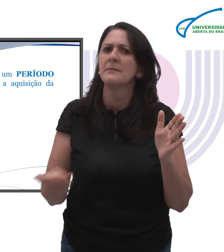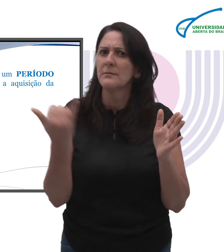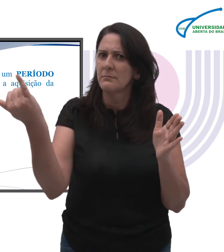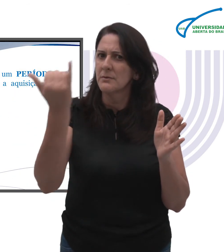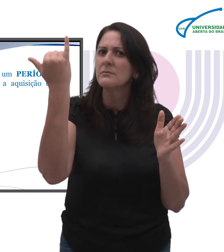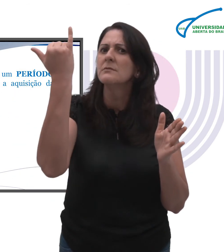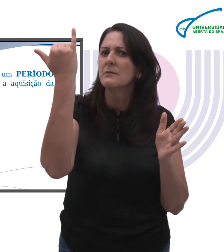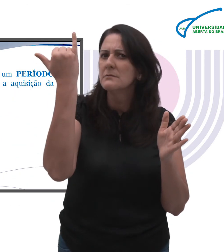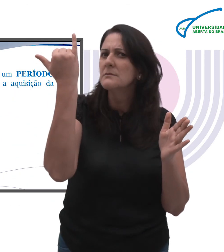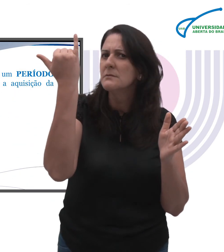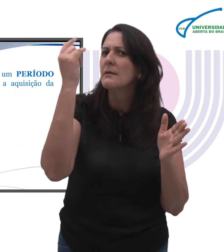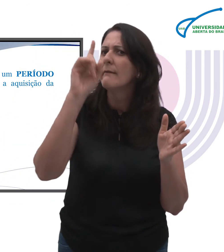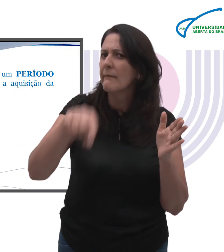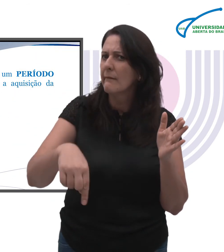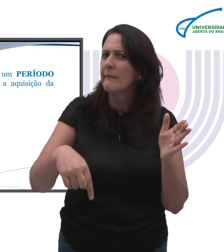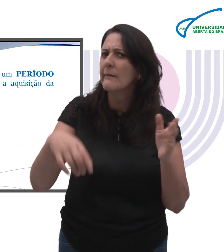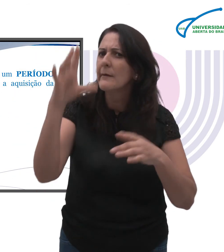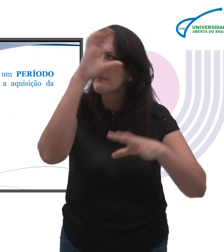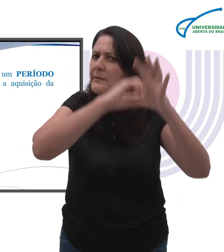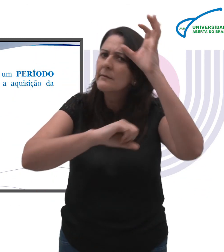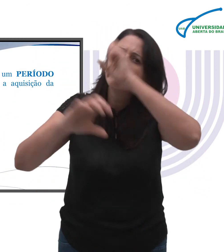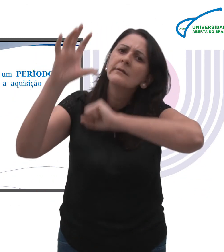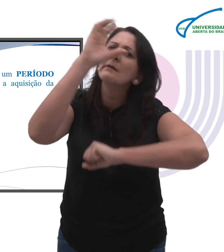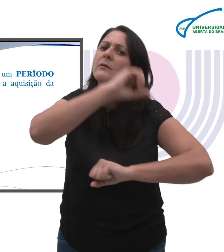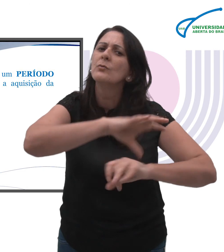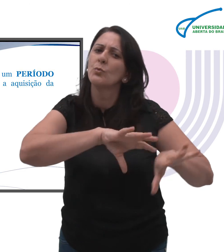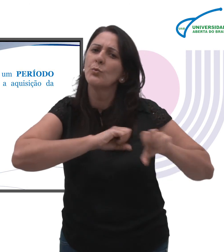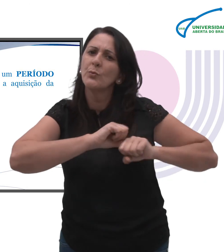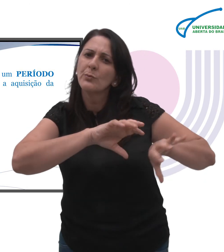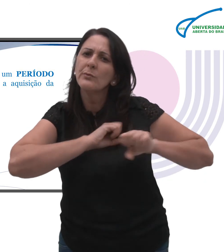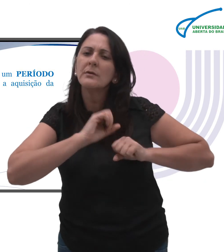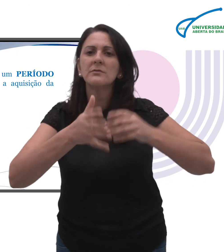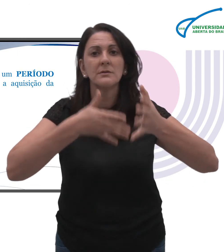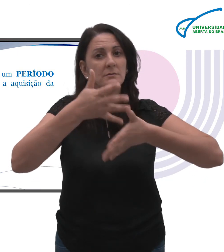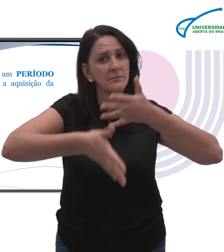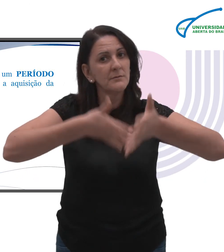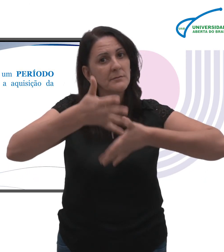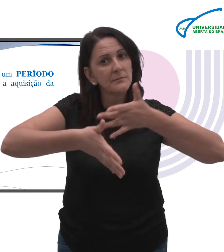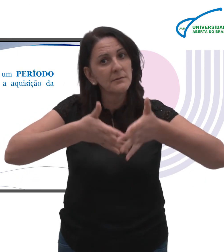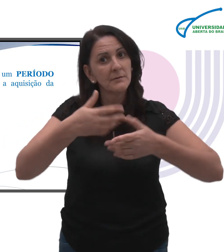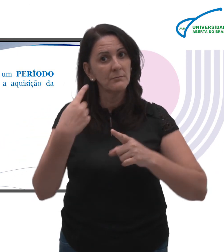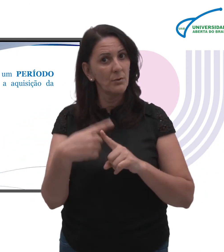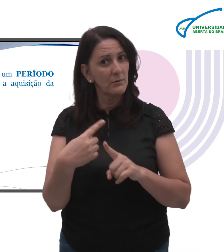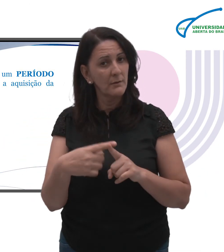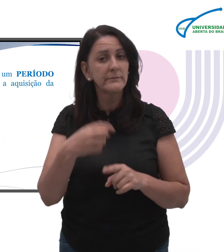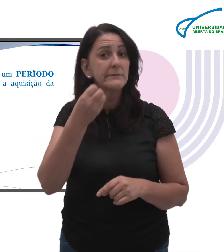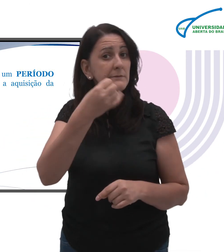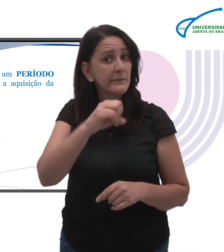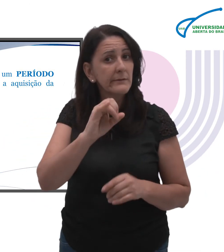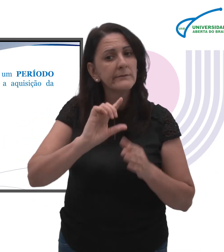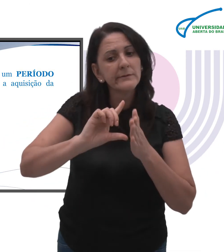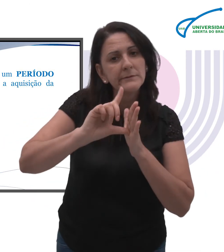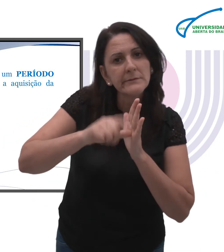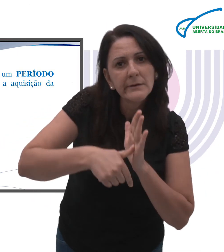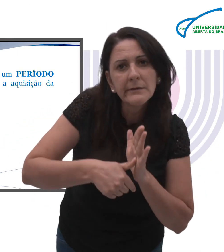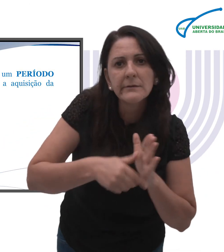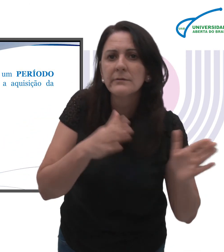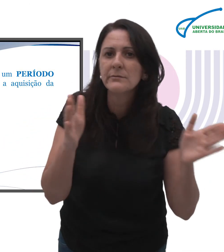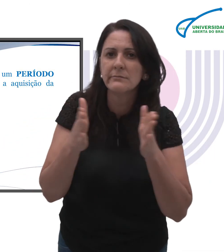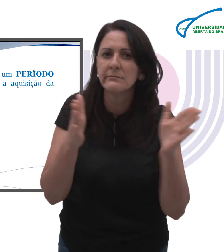seu aprendizado tem um período crítico, que é um período ideal para a aquisição da linguagem, sendo